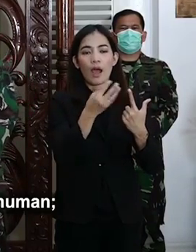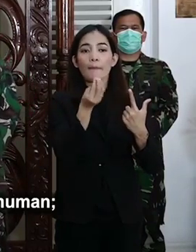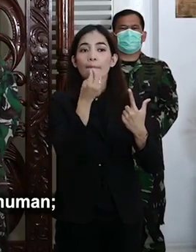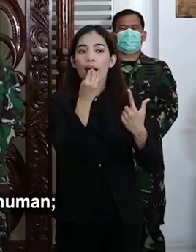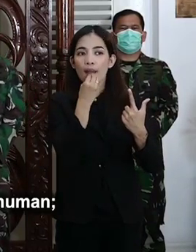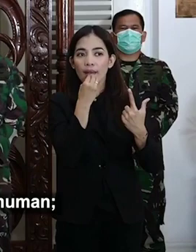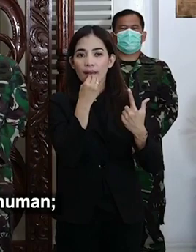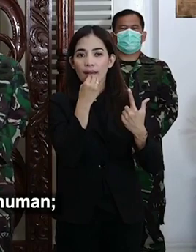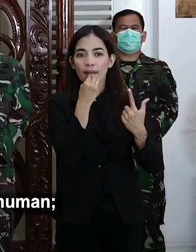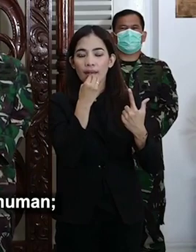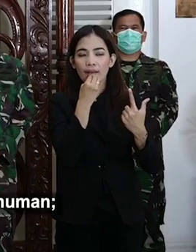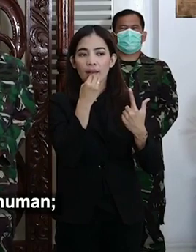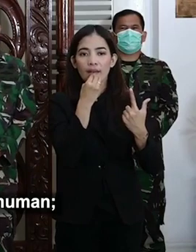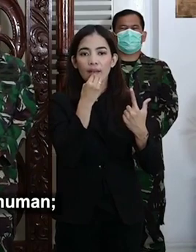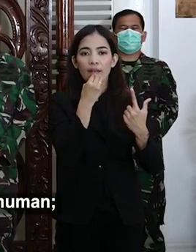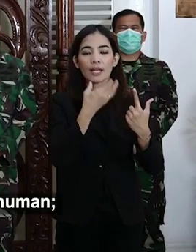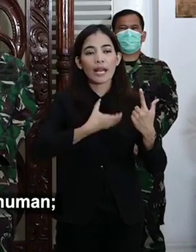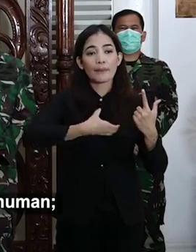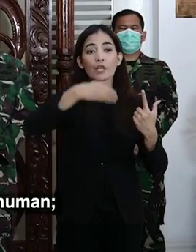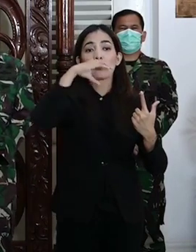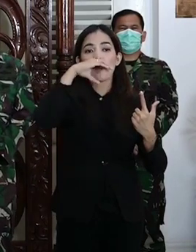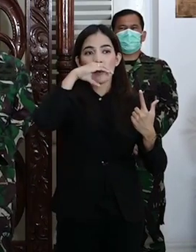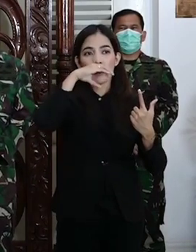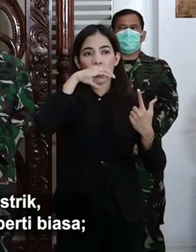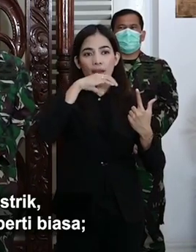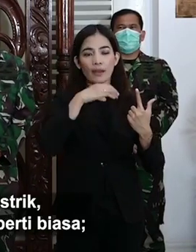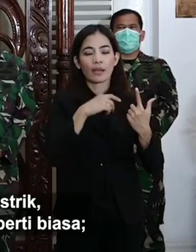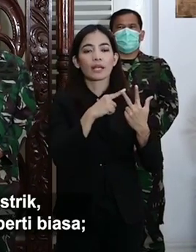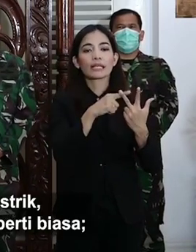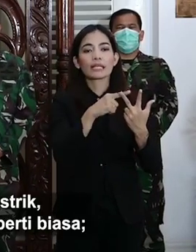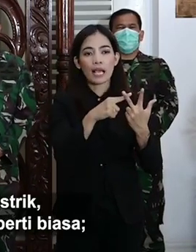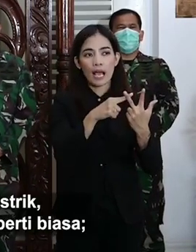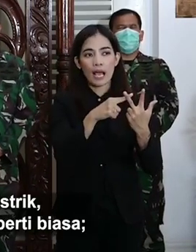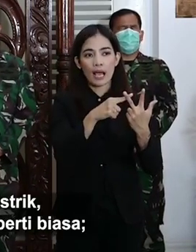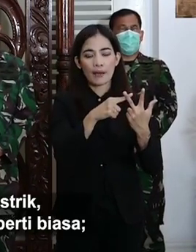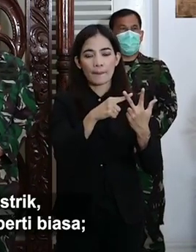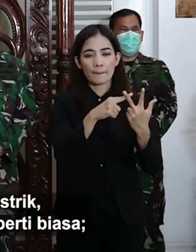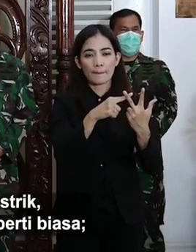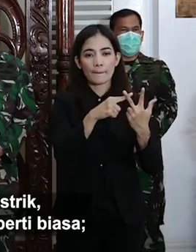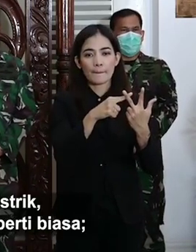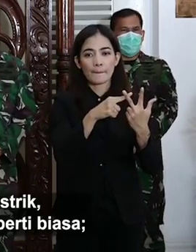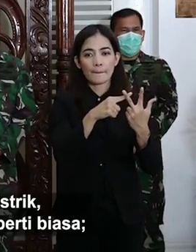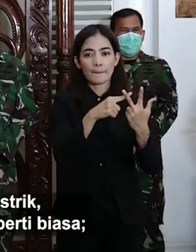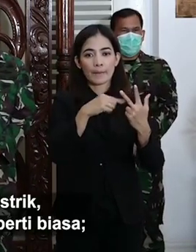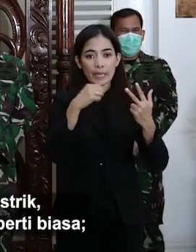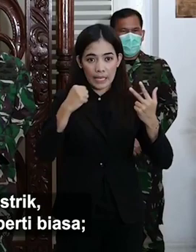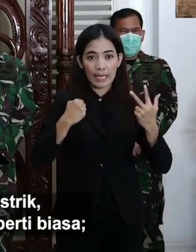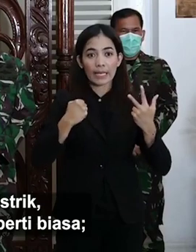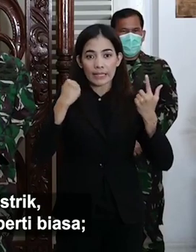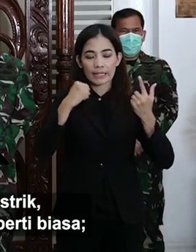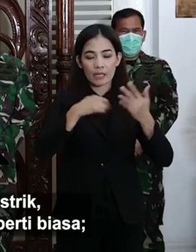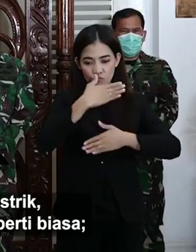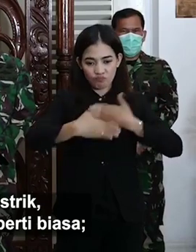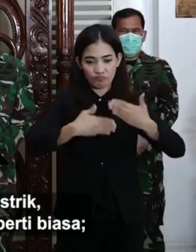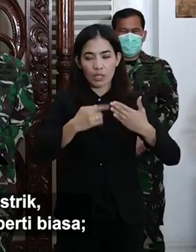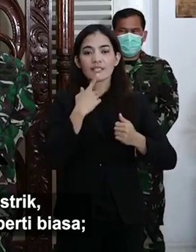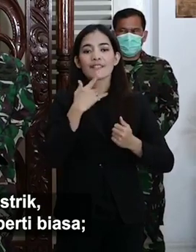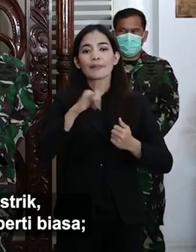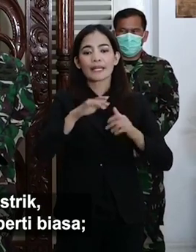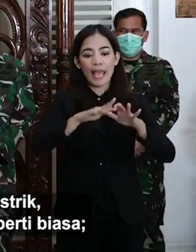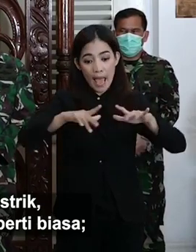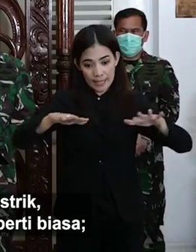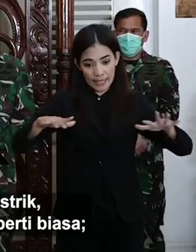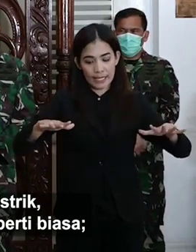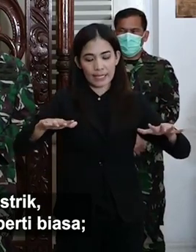pangan, makanan, dan minuman. Ketiga adalah sektor energi. Ini seperti